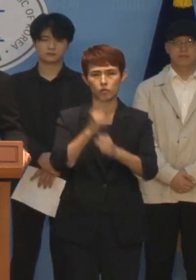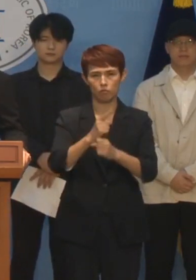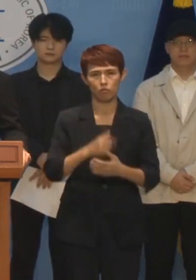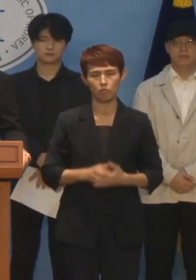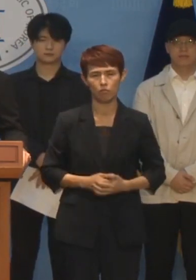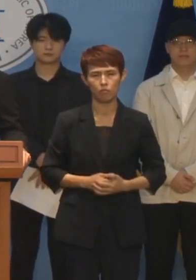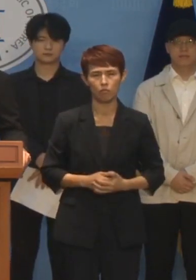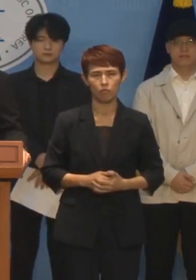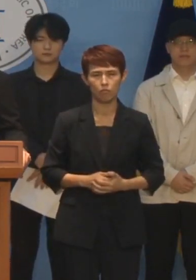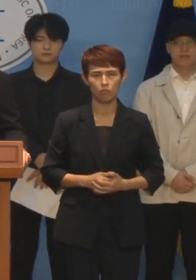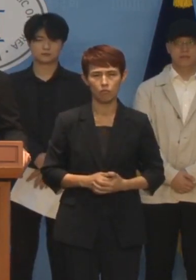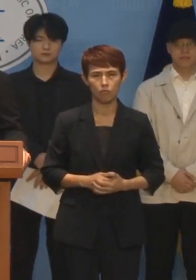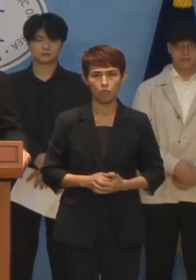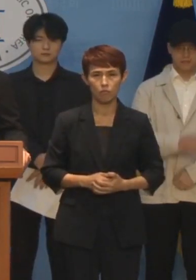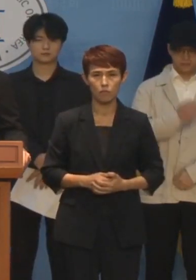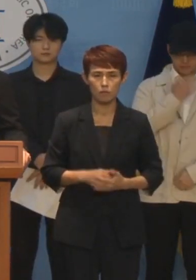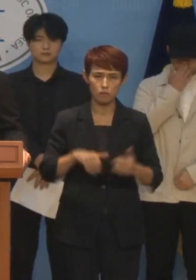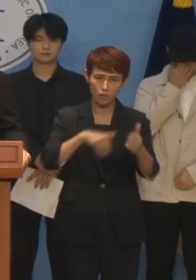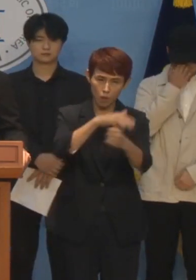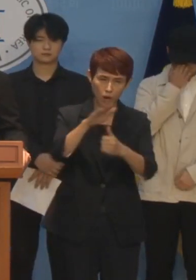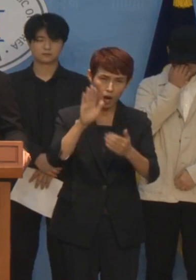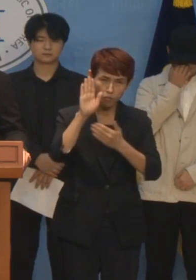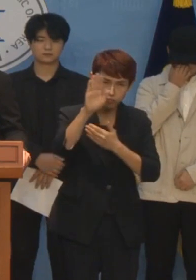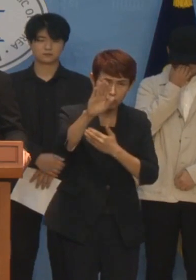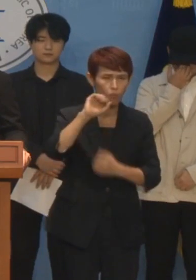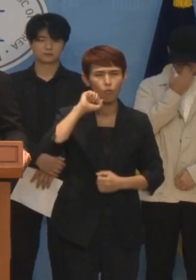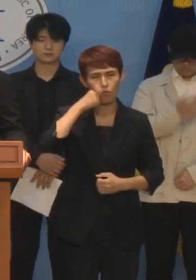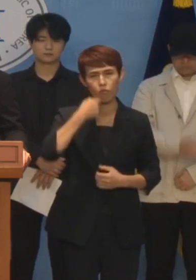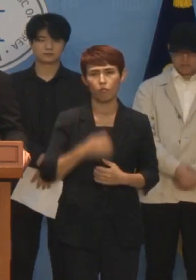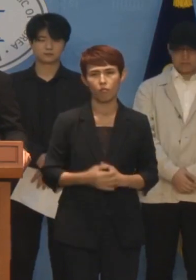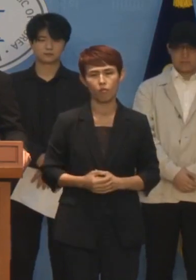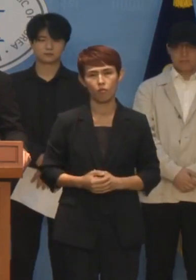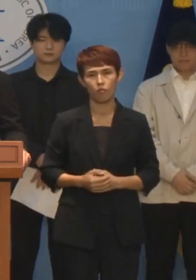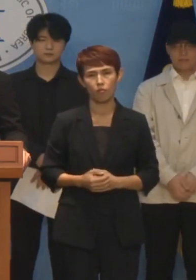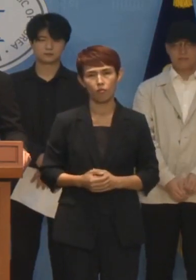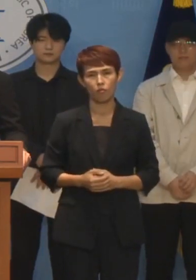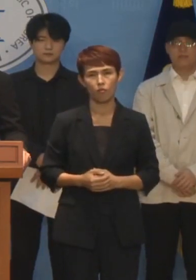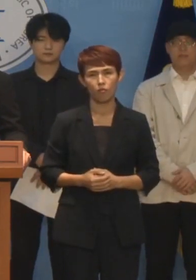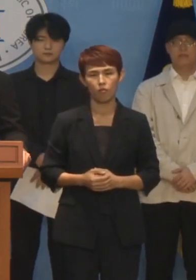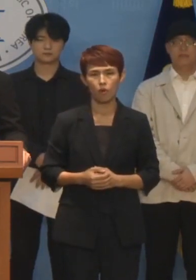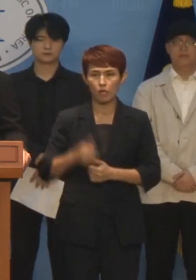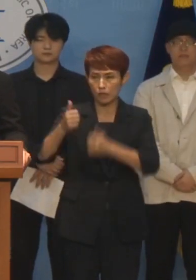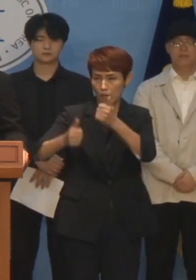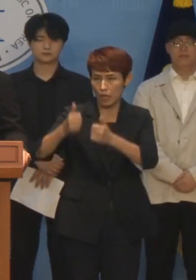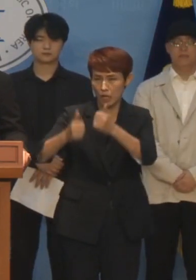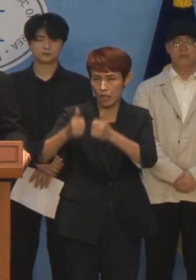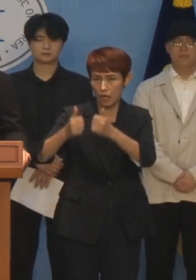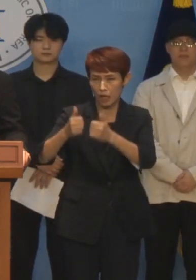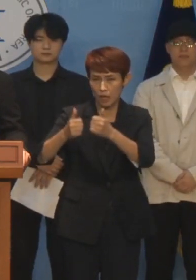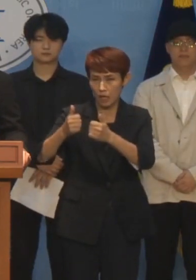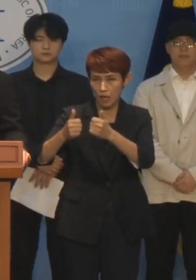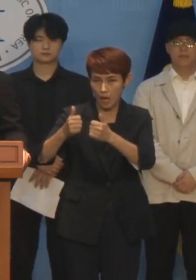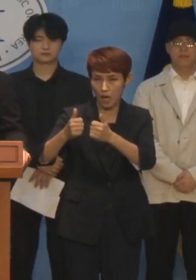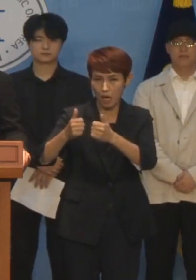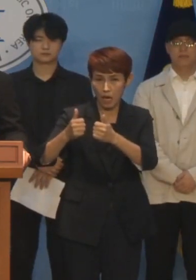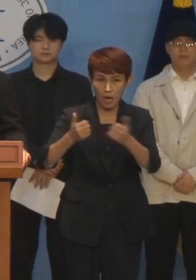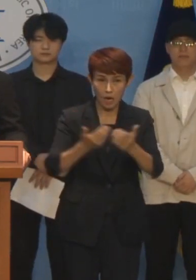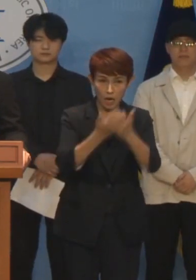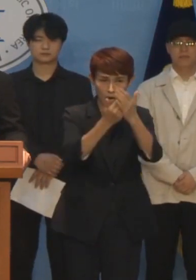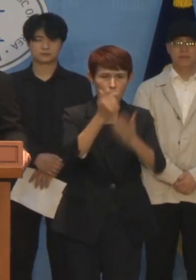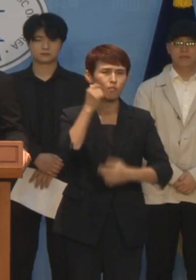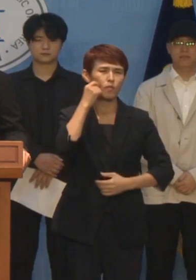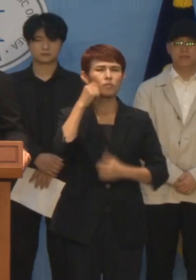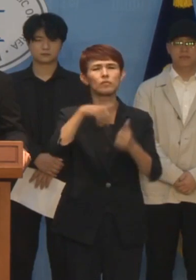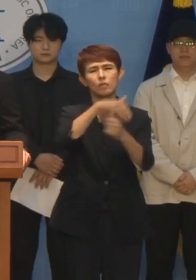근로생애에 따른 설계는 이미 어려워지고 있습니다. 더 이상 지정학적 경쟁 구도에 편승하여 발전할 수 없는 새로운